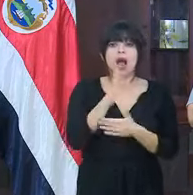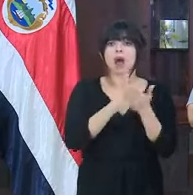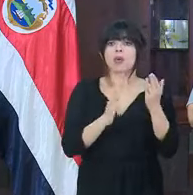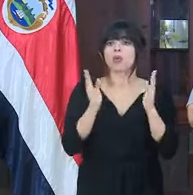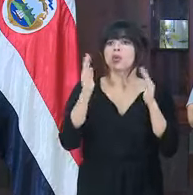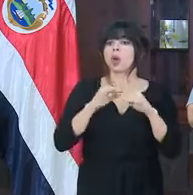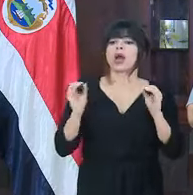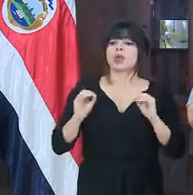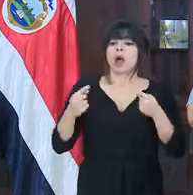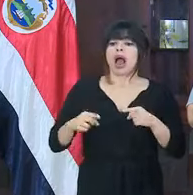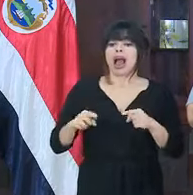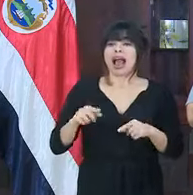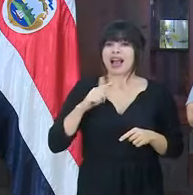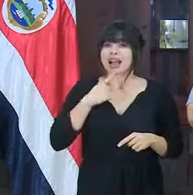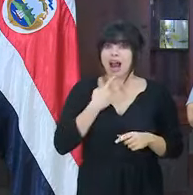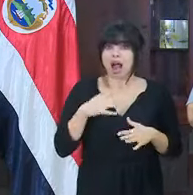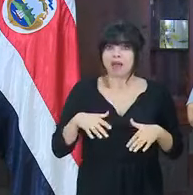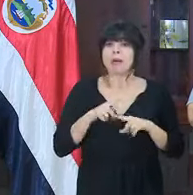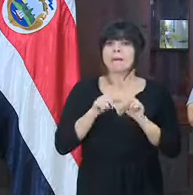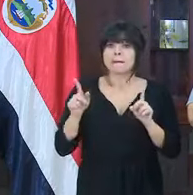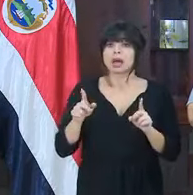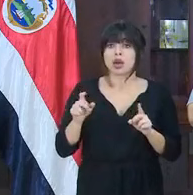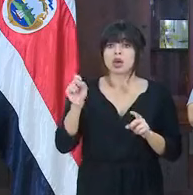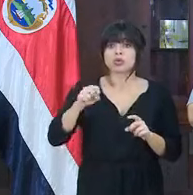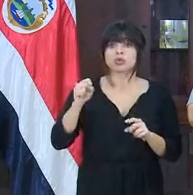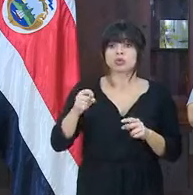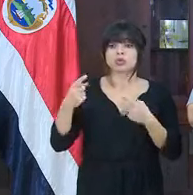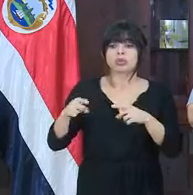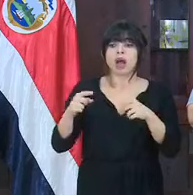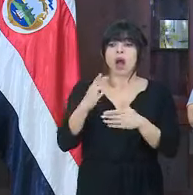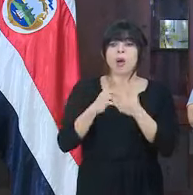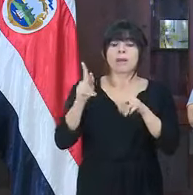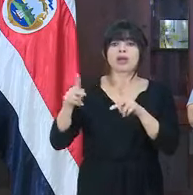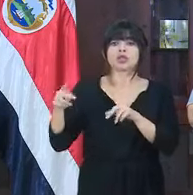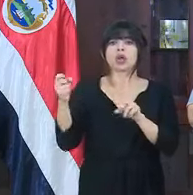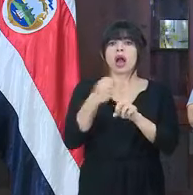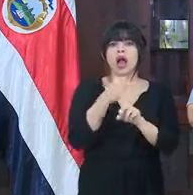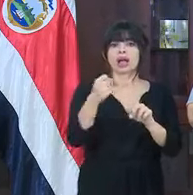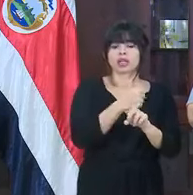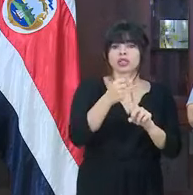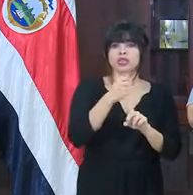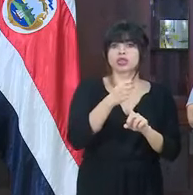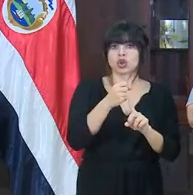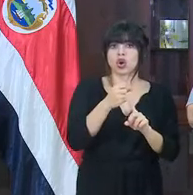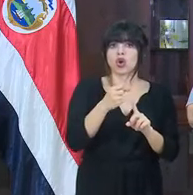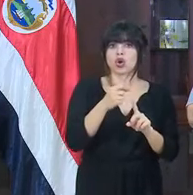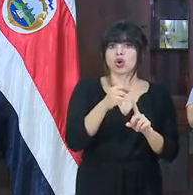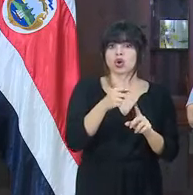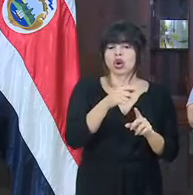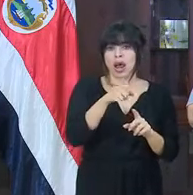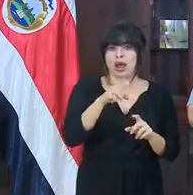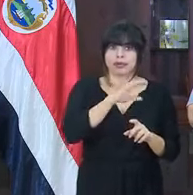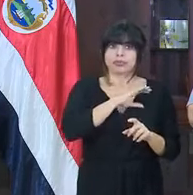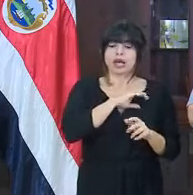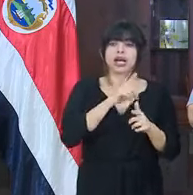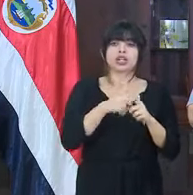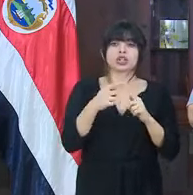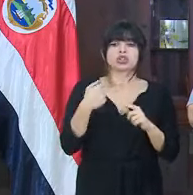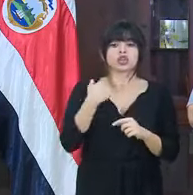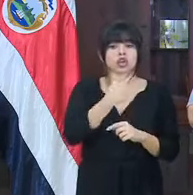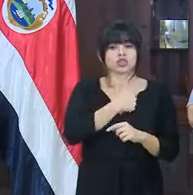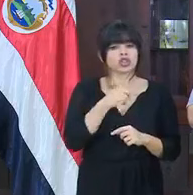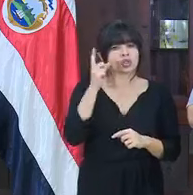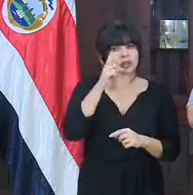ninguna consecuencia grave que lamentar, lo cierto es que se dieron algún tipo de agresiones leves. Y sin duda alguna nosotros vamos a